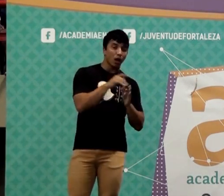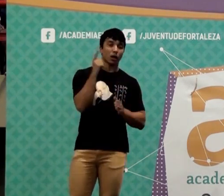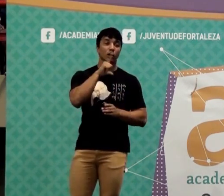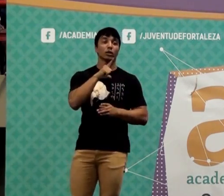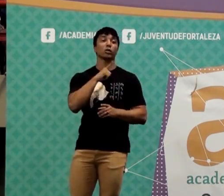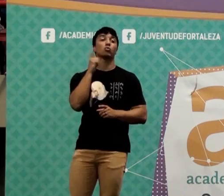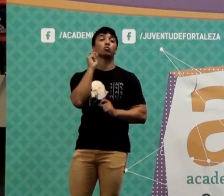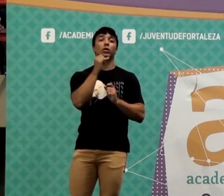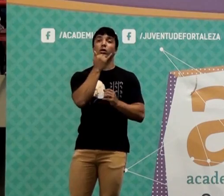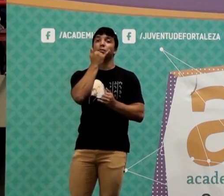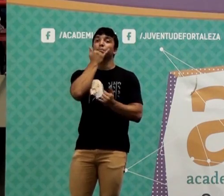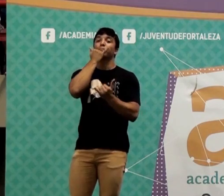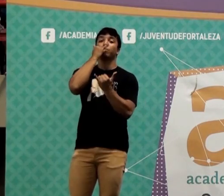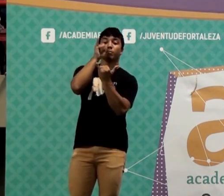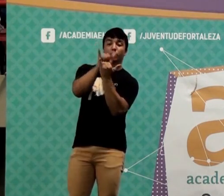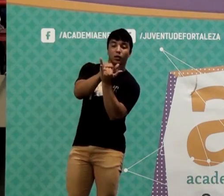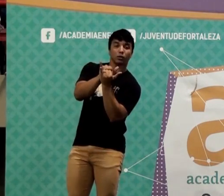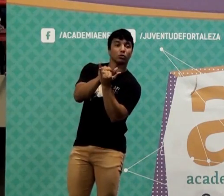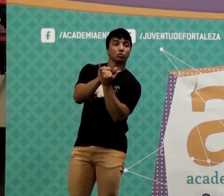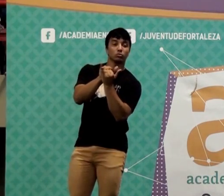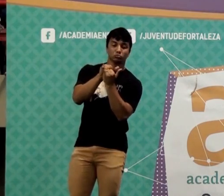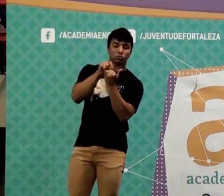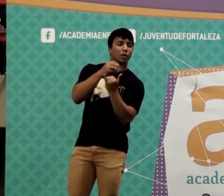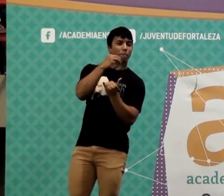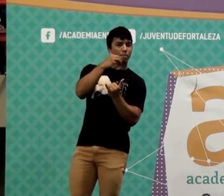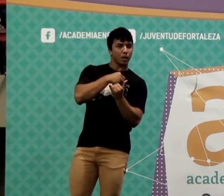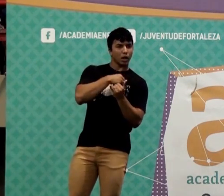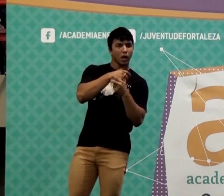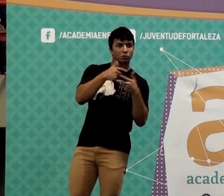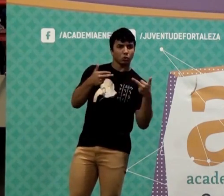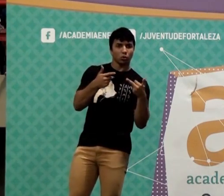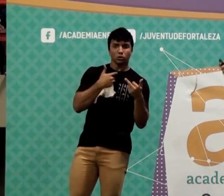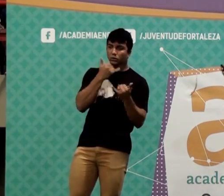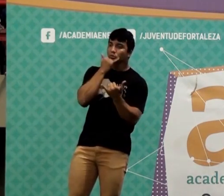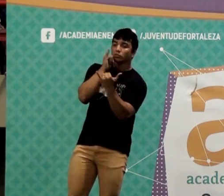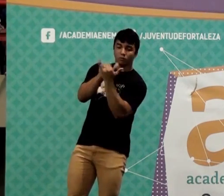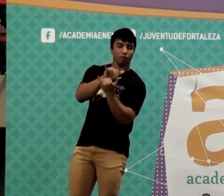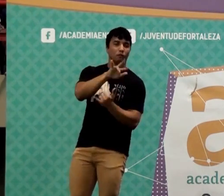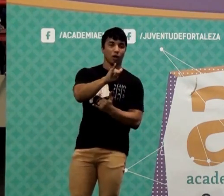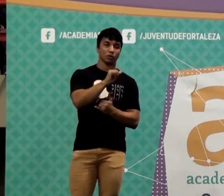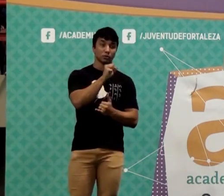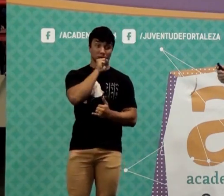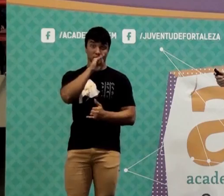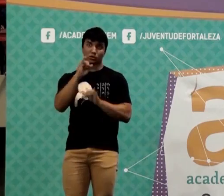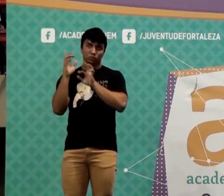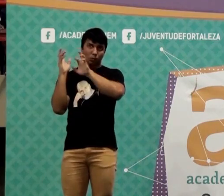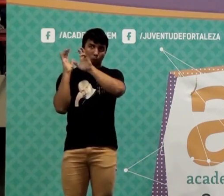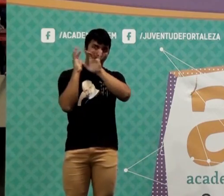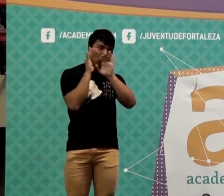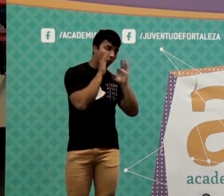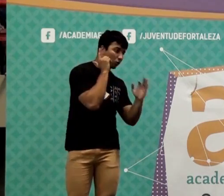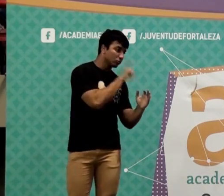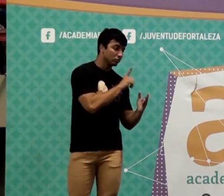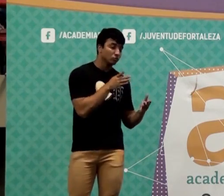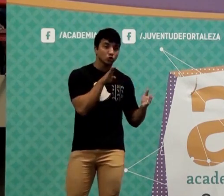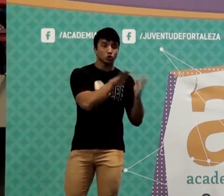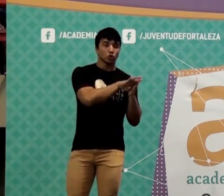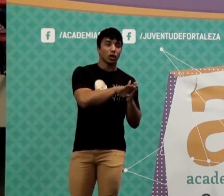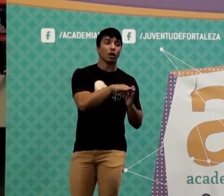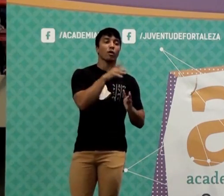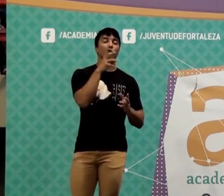juntar de novo a Europa com a Europa Oriental, que na época do Império Romano eles eram um bloco só. Tá? Então